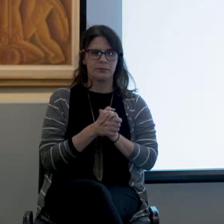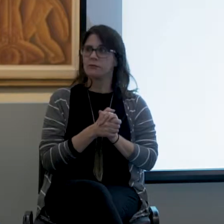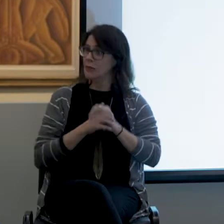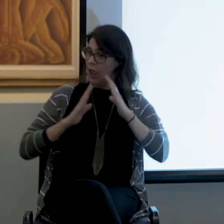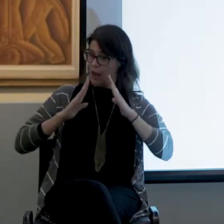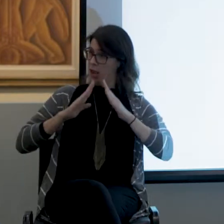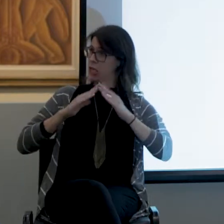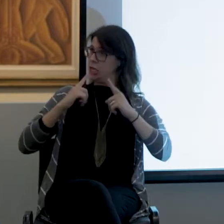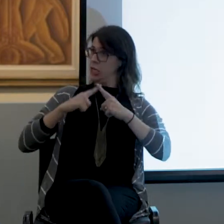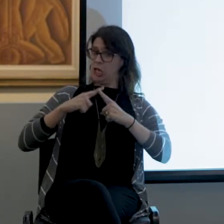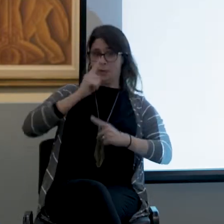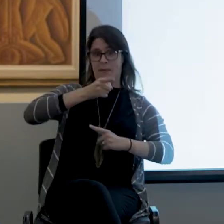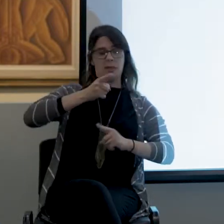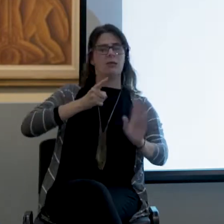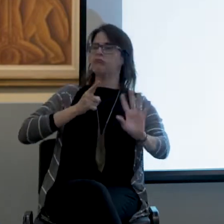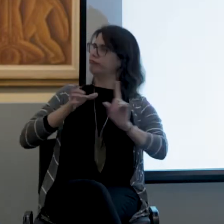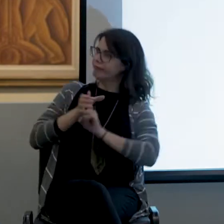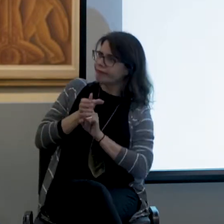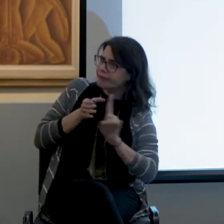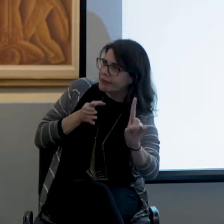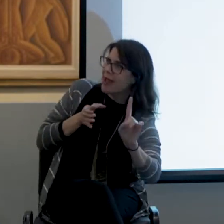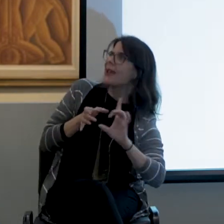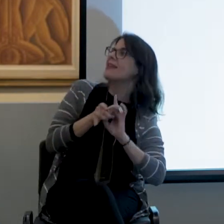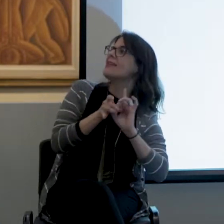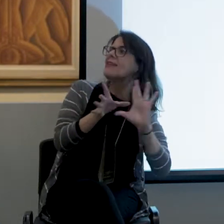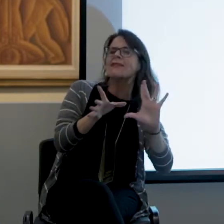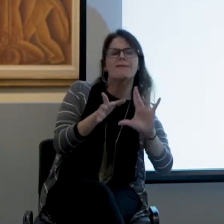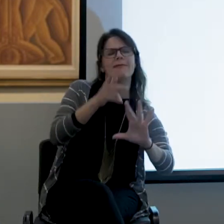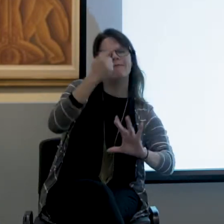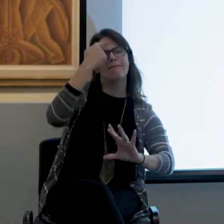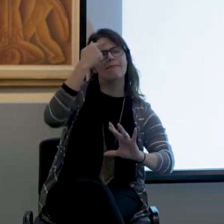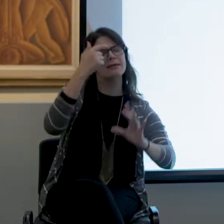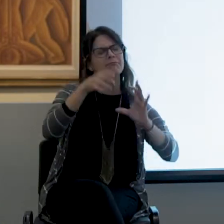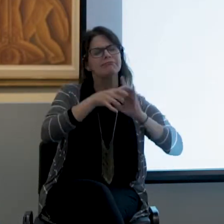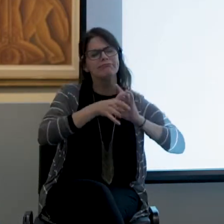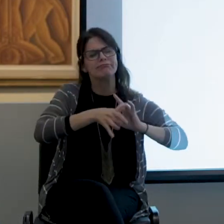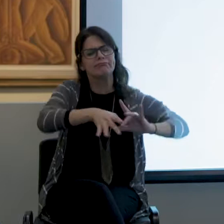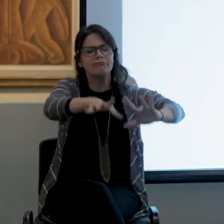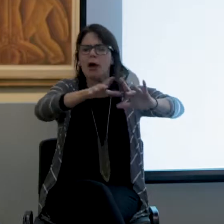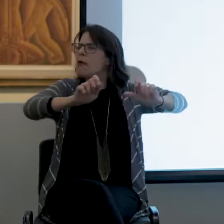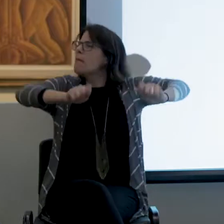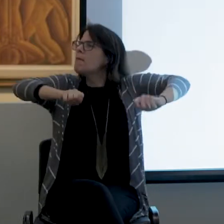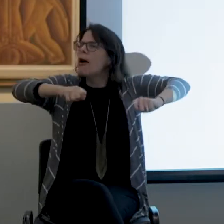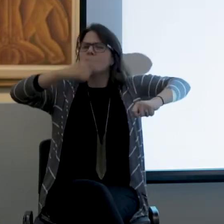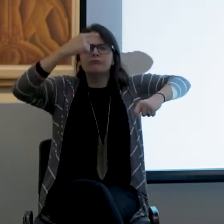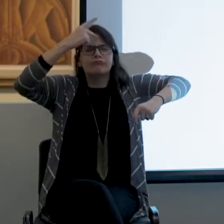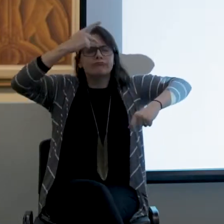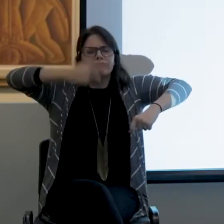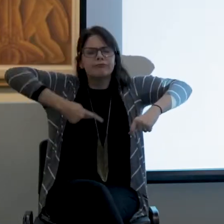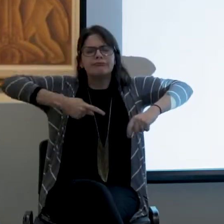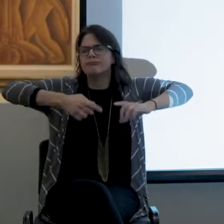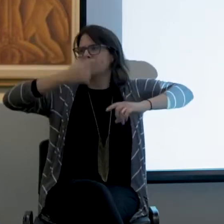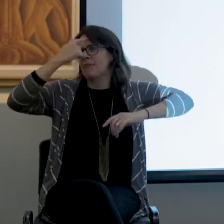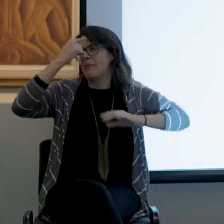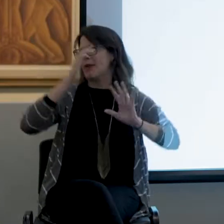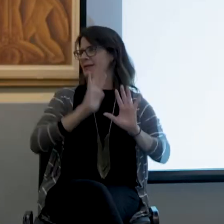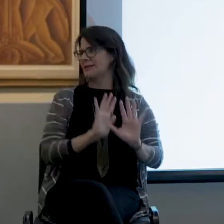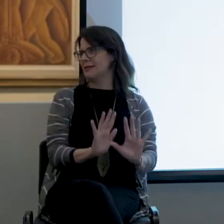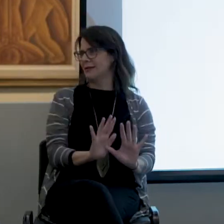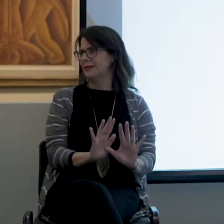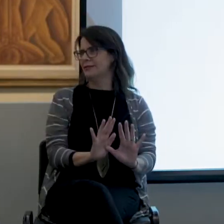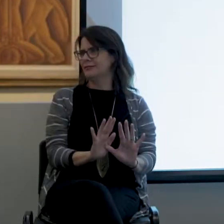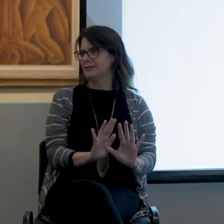da igreja, livre pensador quer dizer isso, né? Que pode pensar por si mesmo, autônomo.